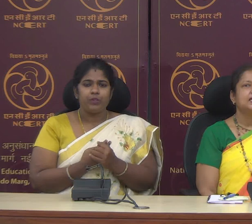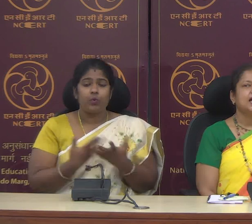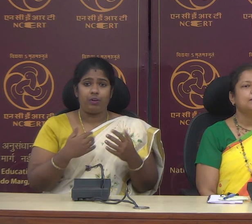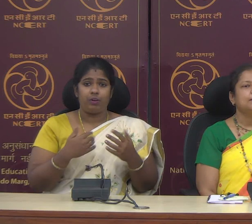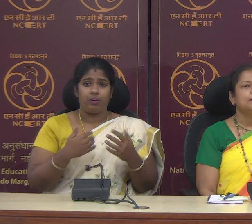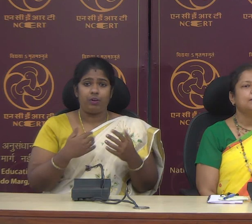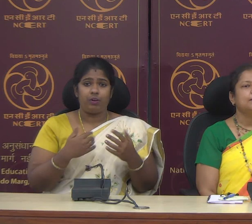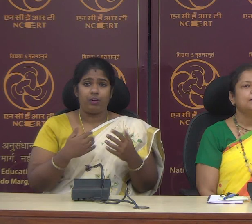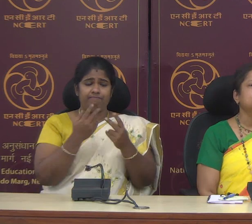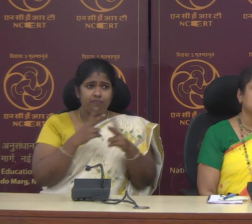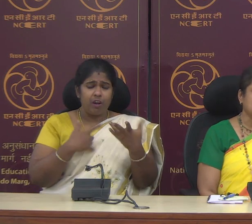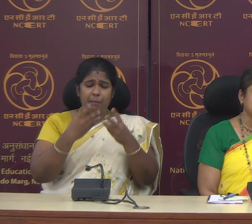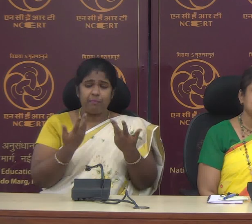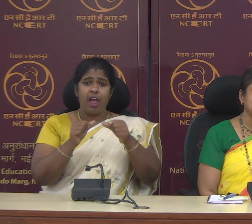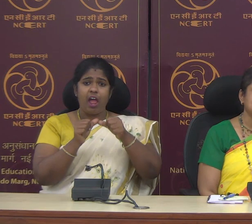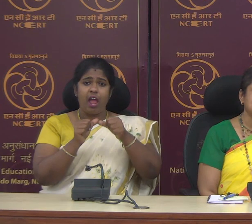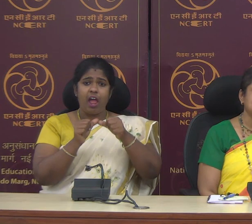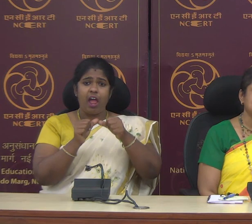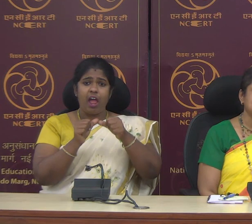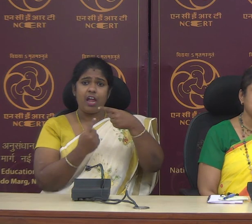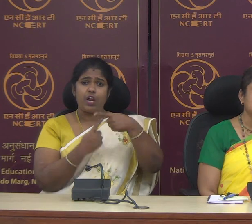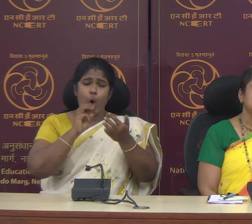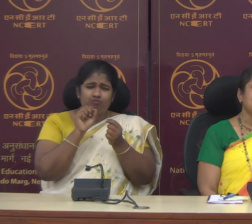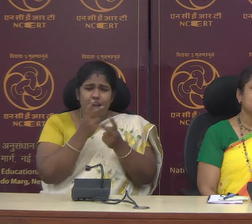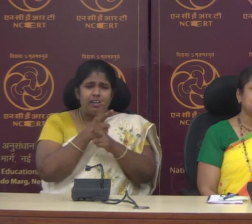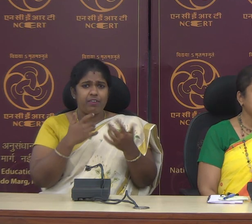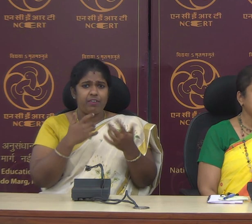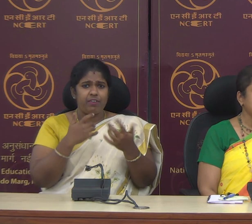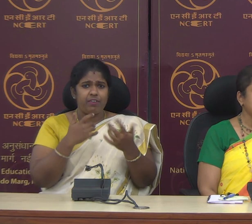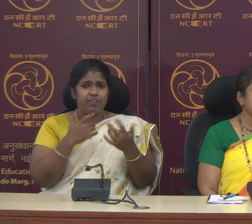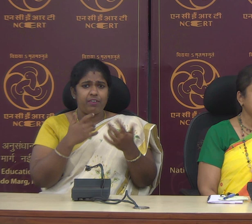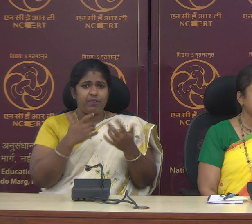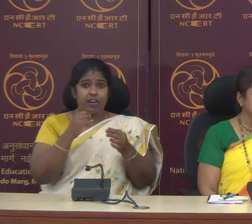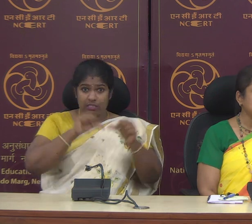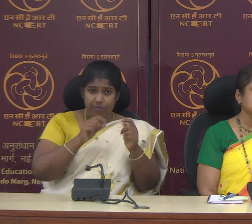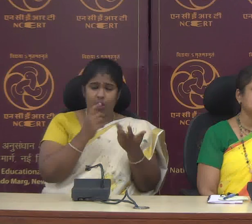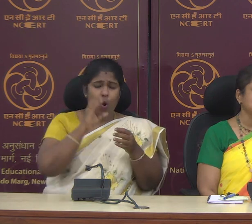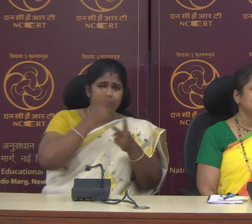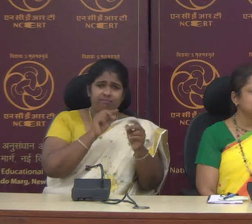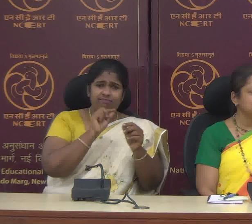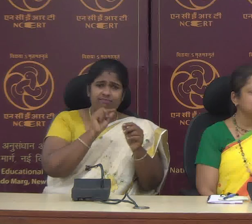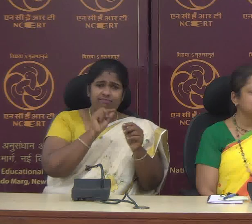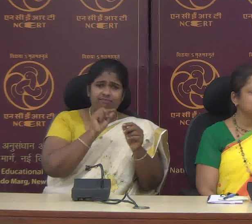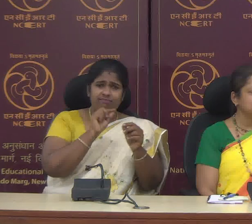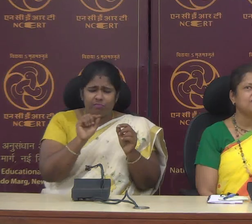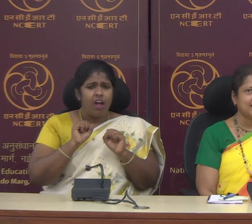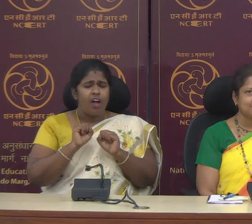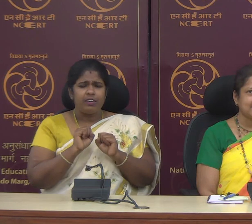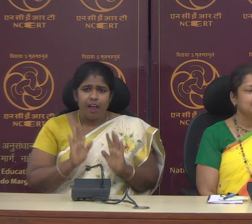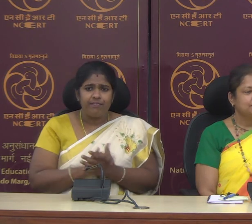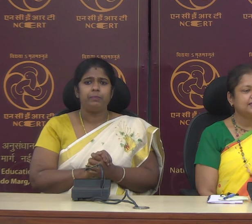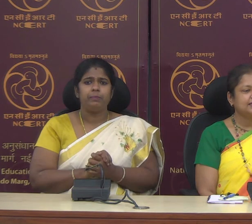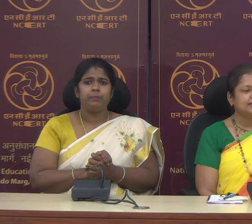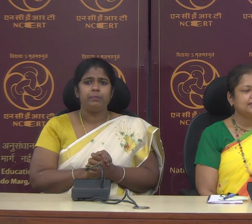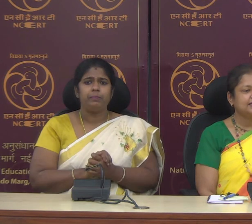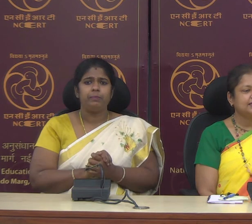समझाएंगे, या हम एटम का कॉन्सेप्ट से साइंस में, या हमारा इतिहास भी थोड़ा जटिल हो जाएगा, उसमें भी फैलाव